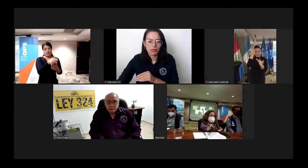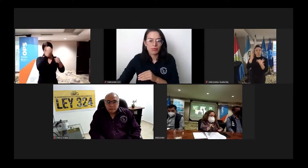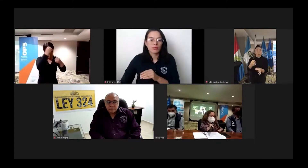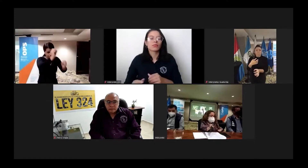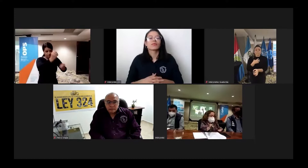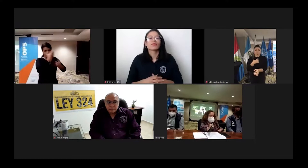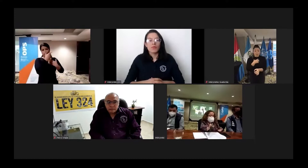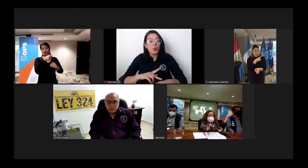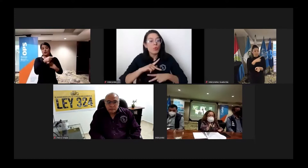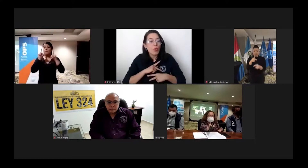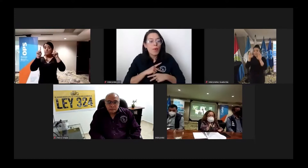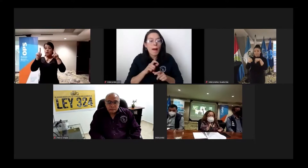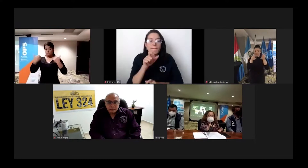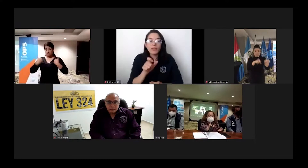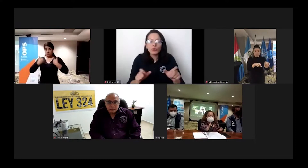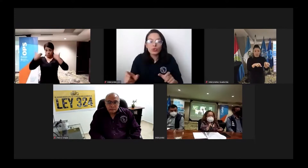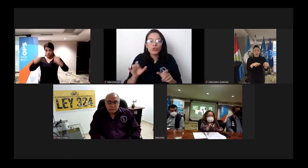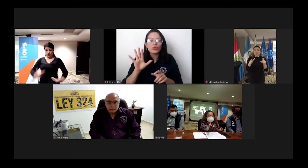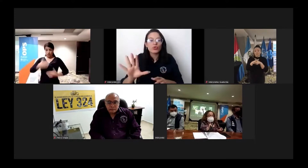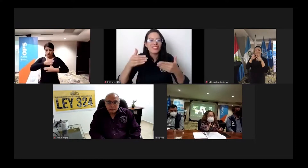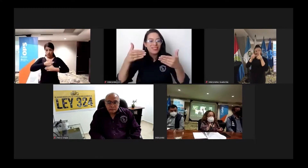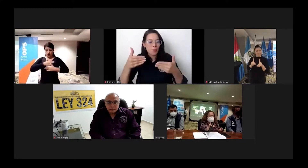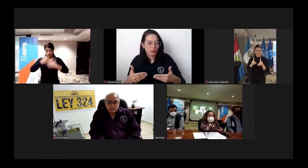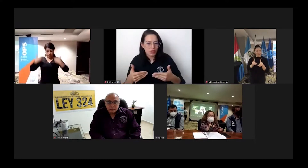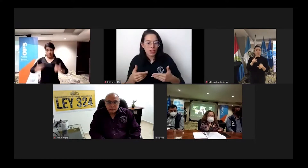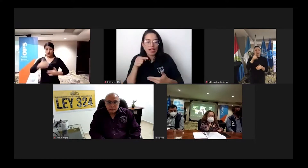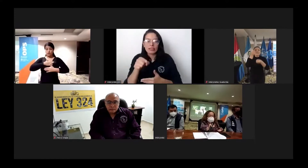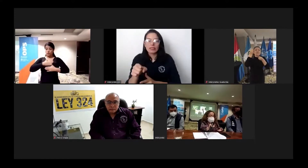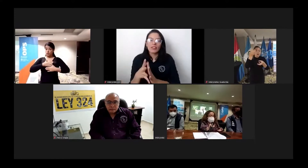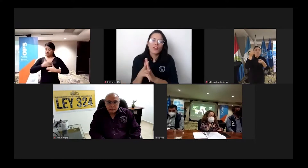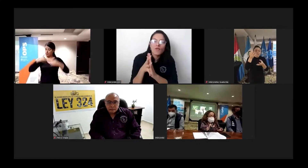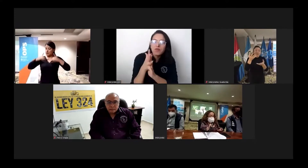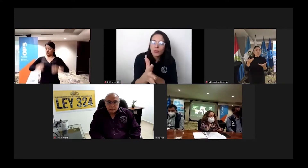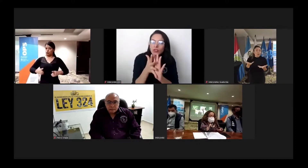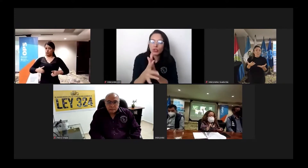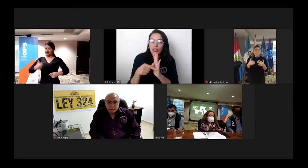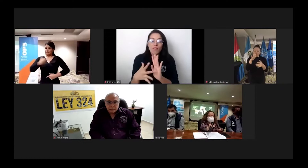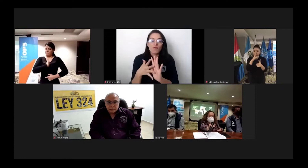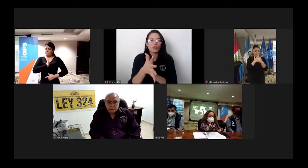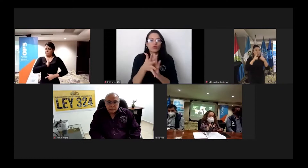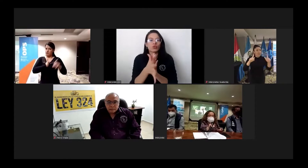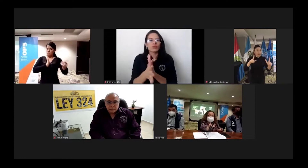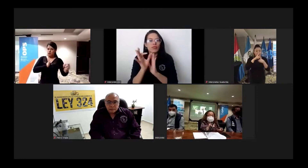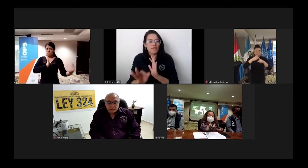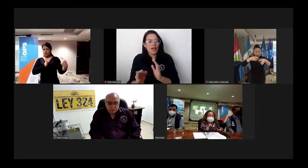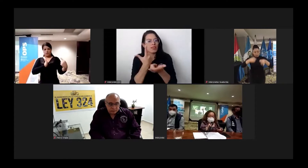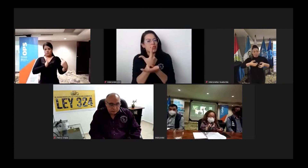propia de la persona con discapacidad, una información libre, informada